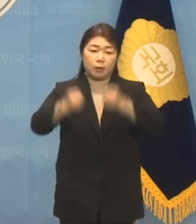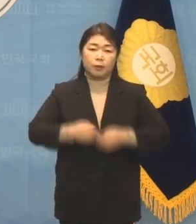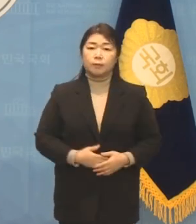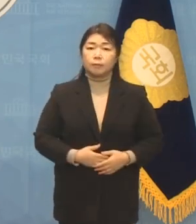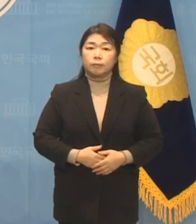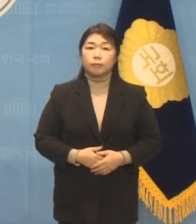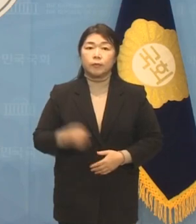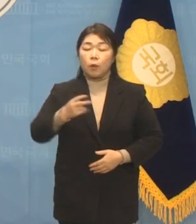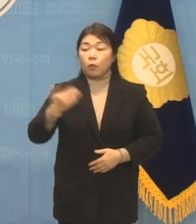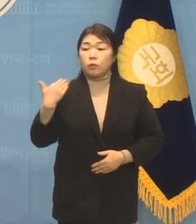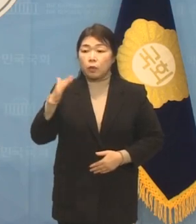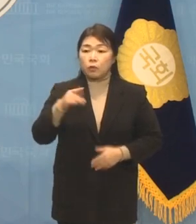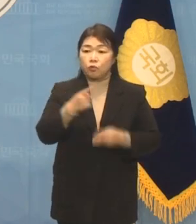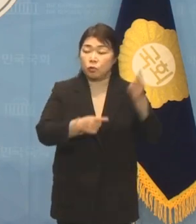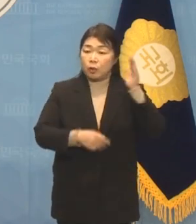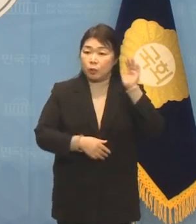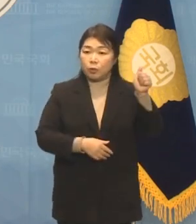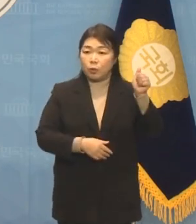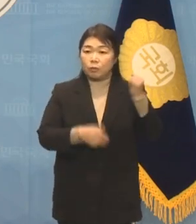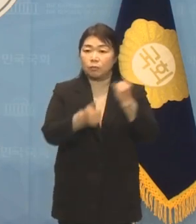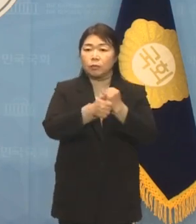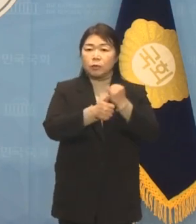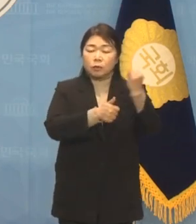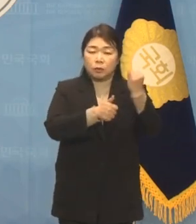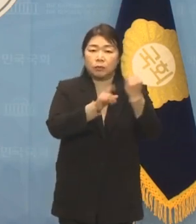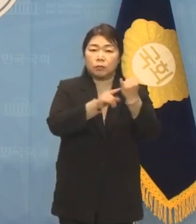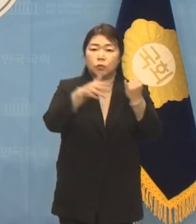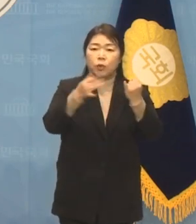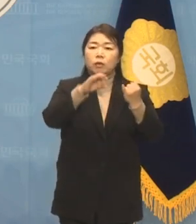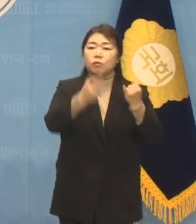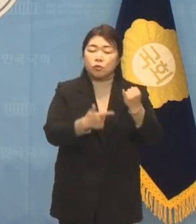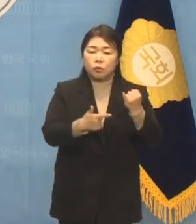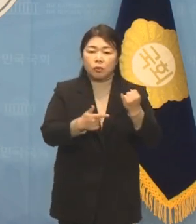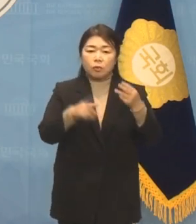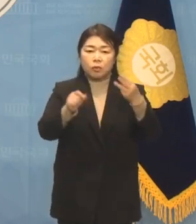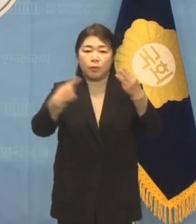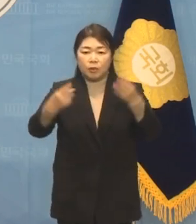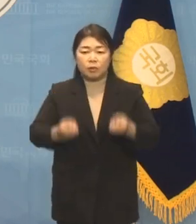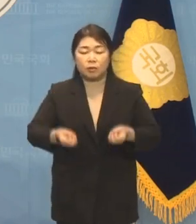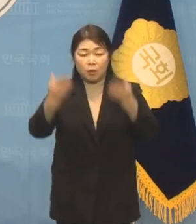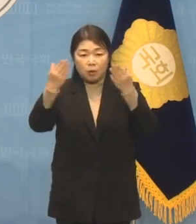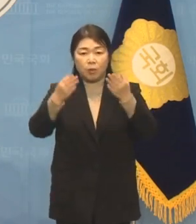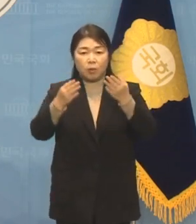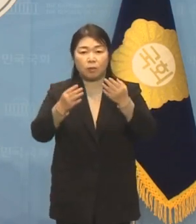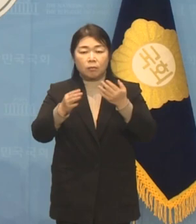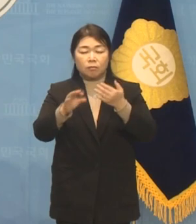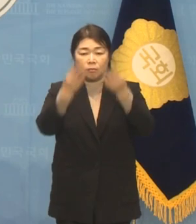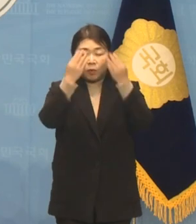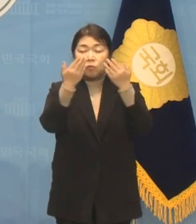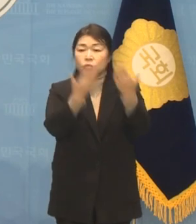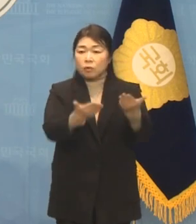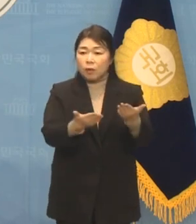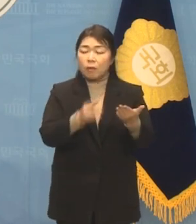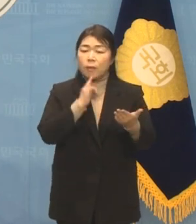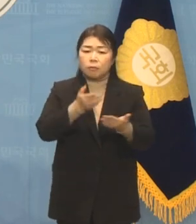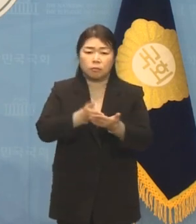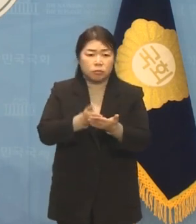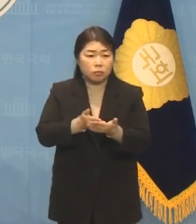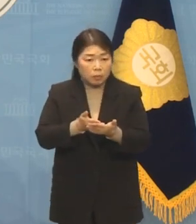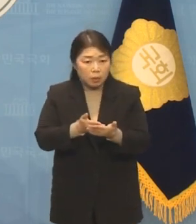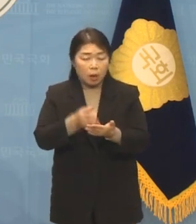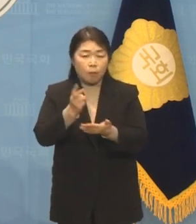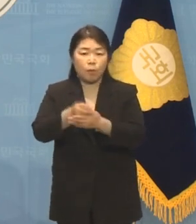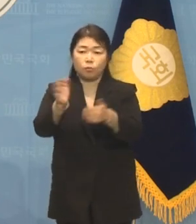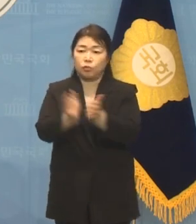최근 윤석열 대통령 장모 전숙 씨가 3.1절 가석방을 추진 중이라는 MBC 보도에 대해 법무부가